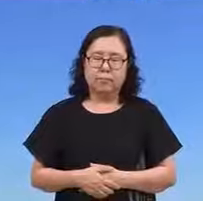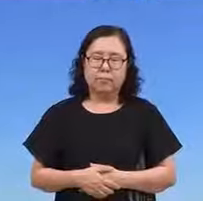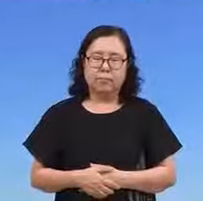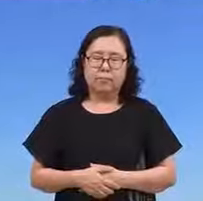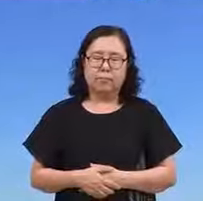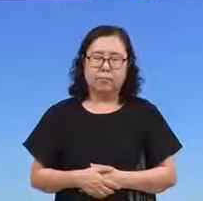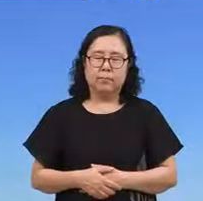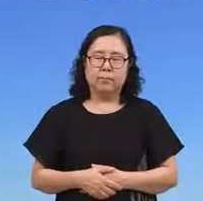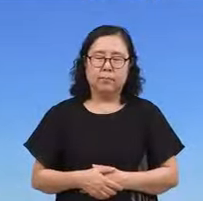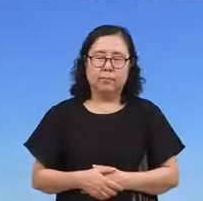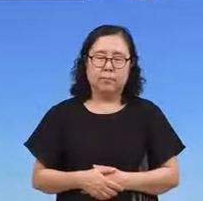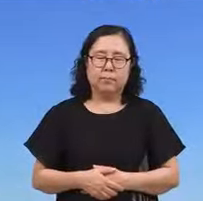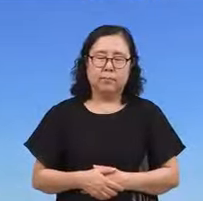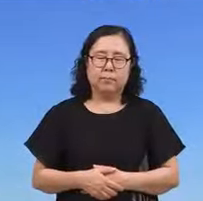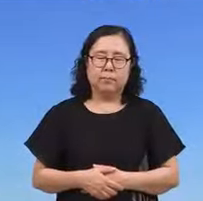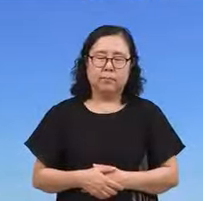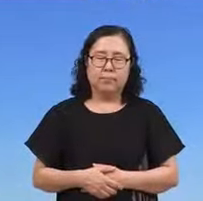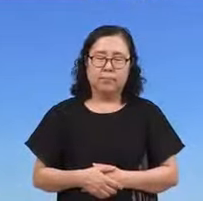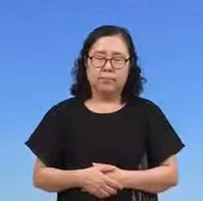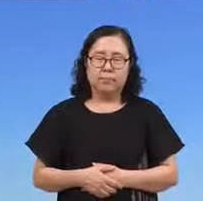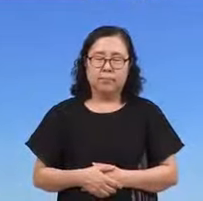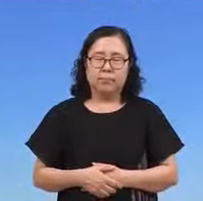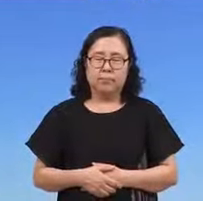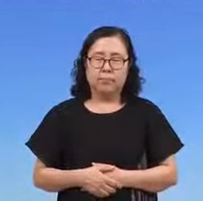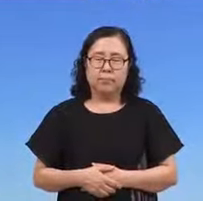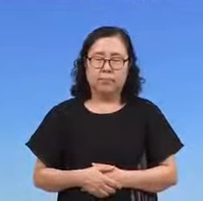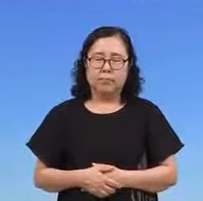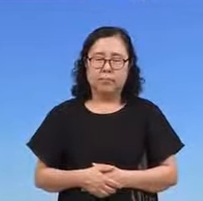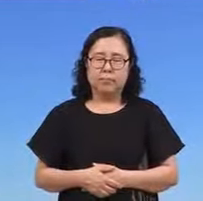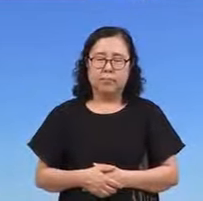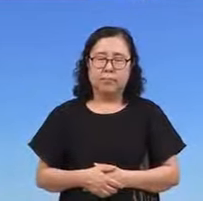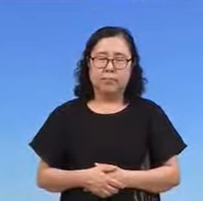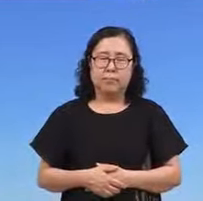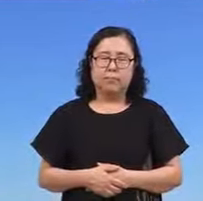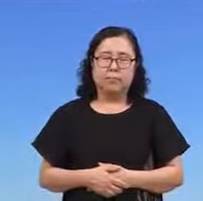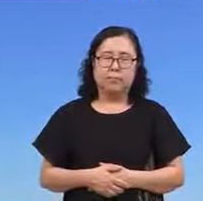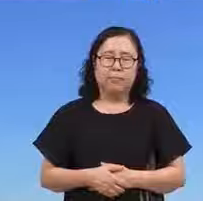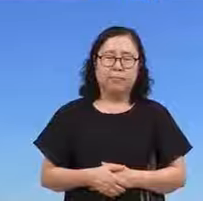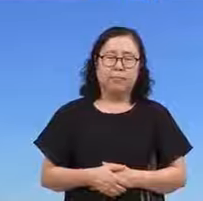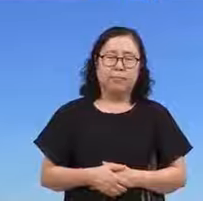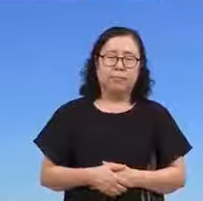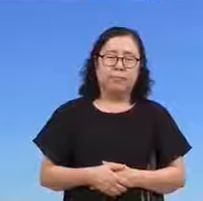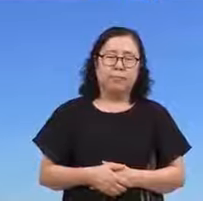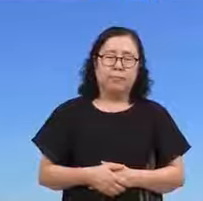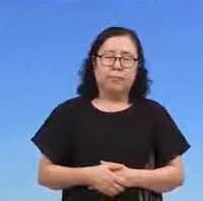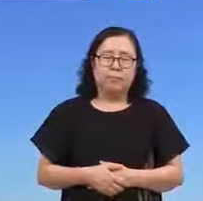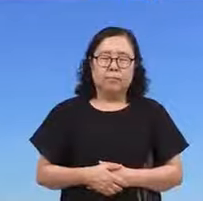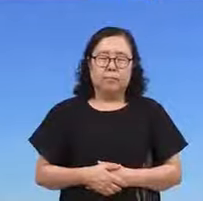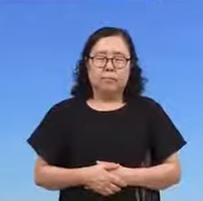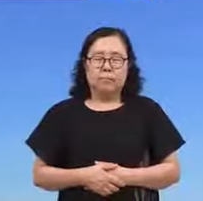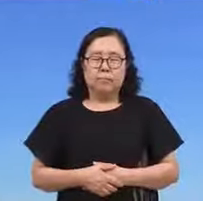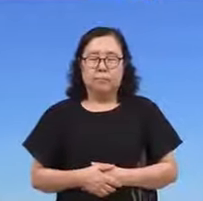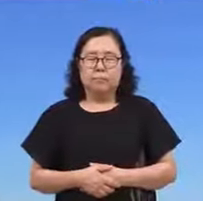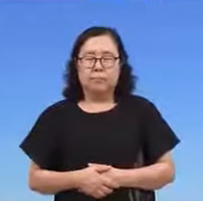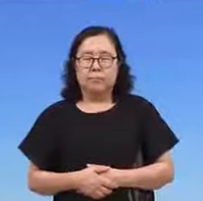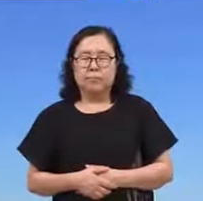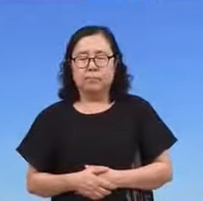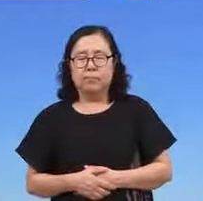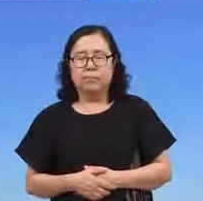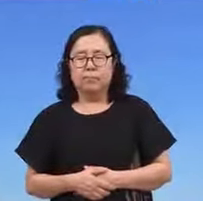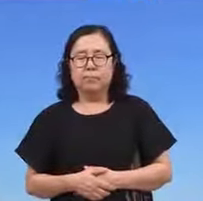알지 못하였노라, 이 고백을 가능하게 하셨던 그 하나님의 은혜를 우리도 아버지